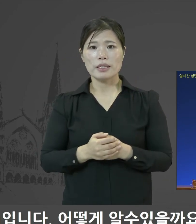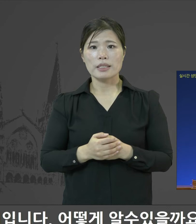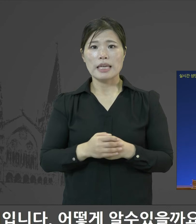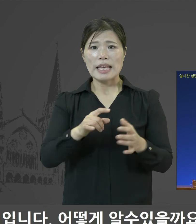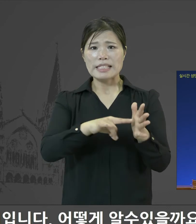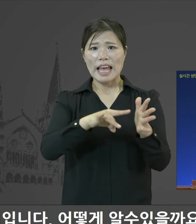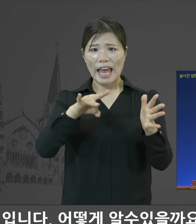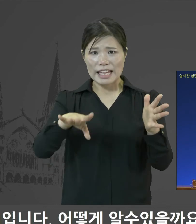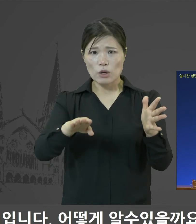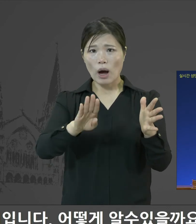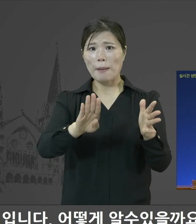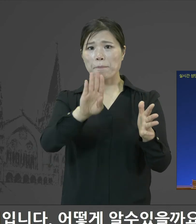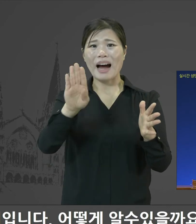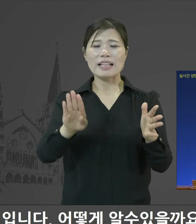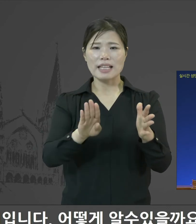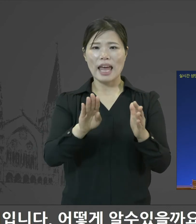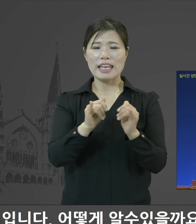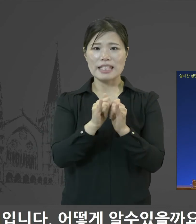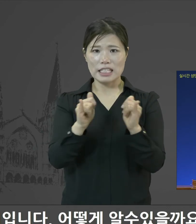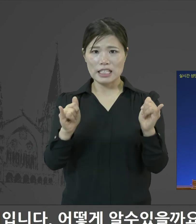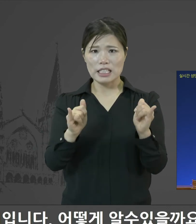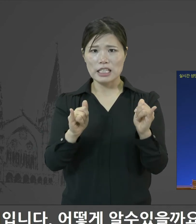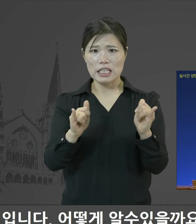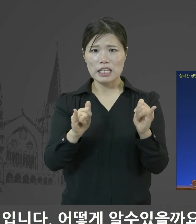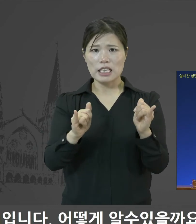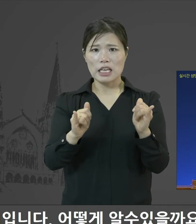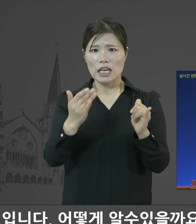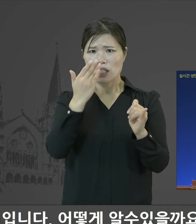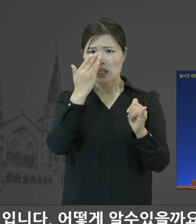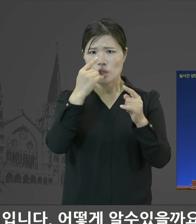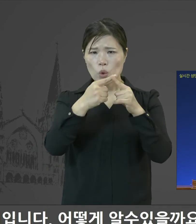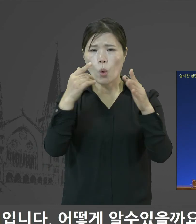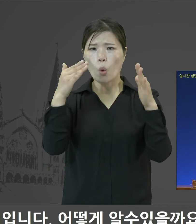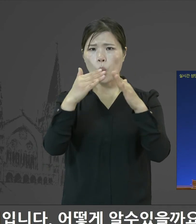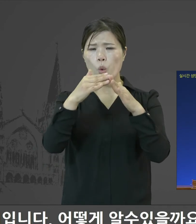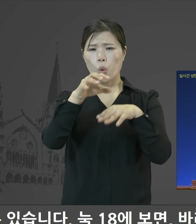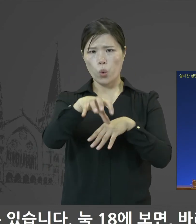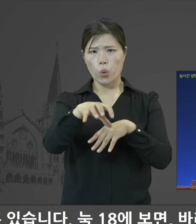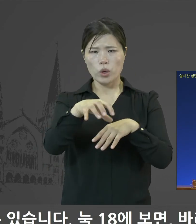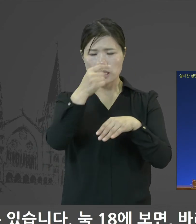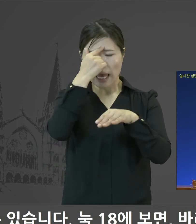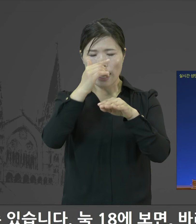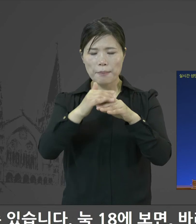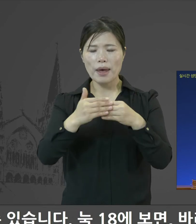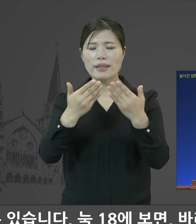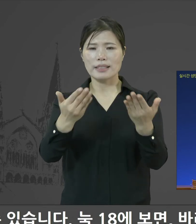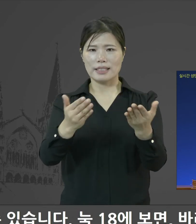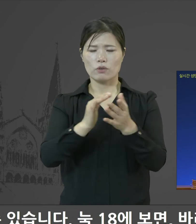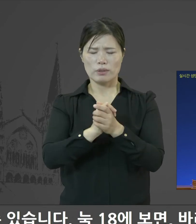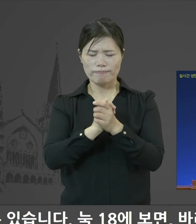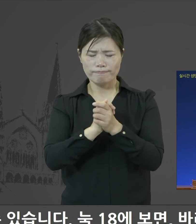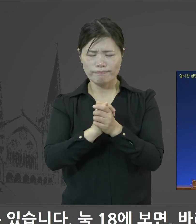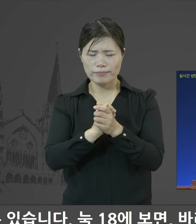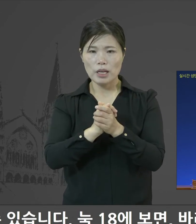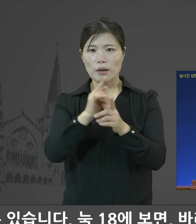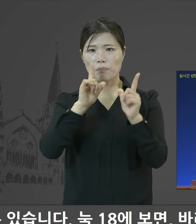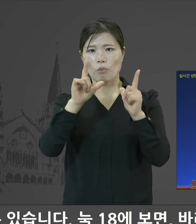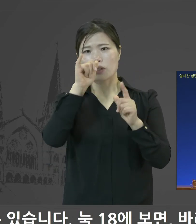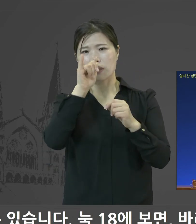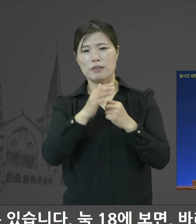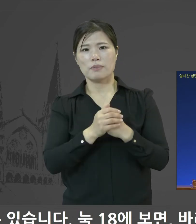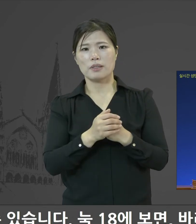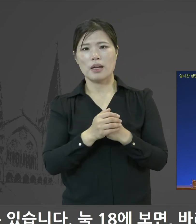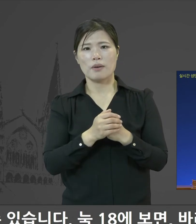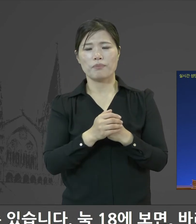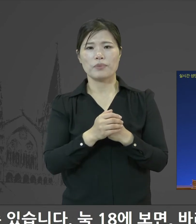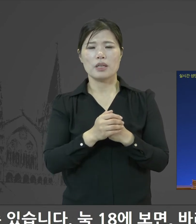기도하는 장면이 나옵니다. 이때 세리는 회개하는 기도를 드렸고 바리새인은 자기의 의의를 드러내는